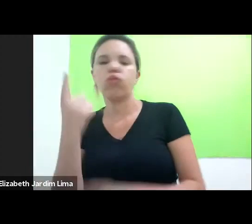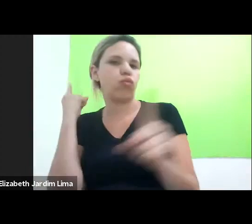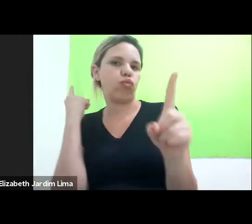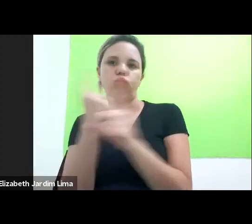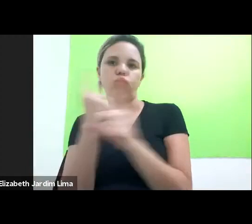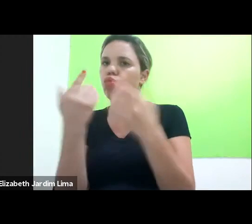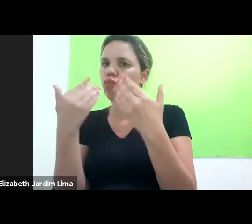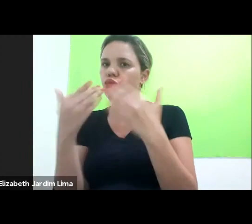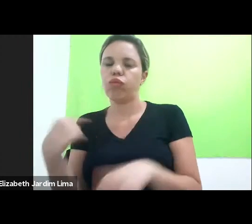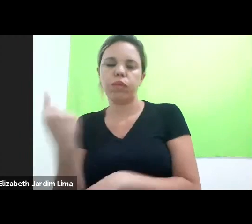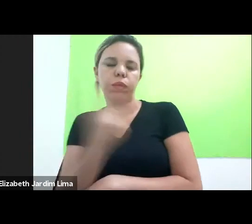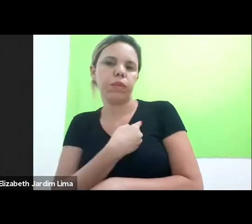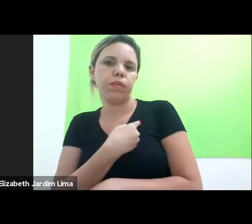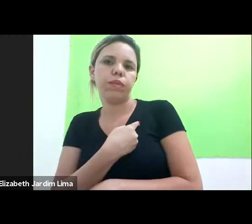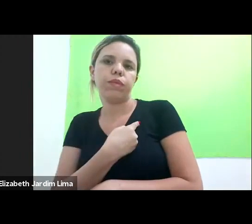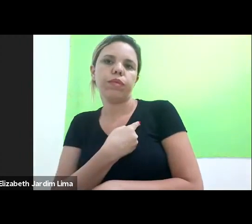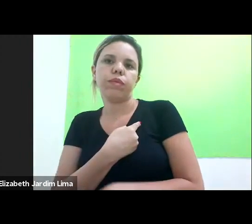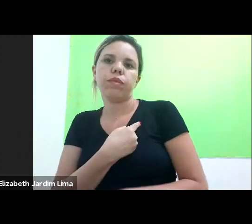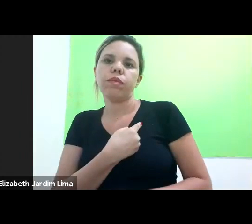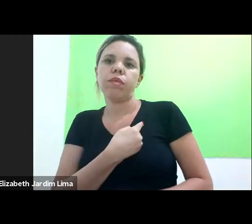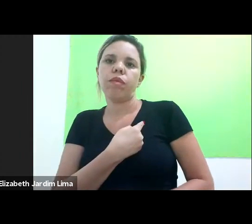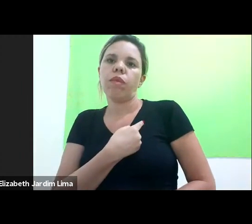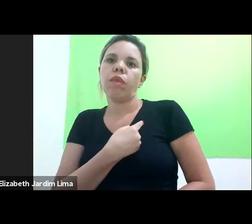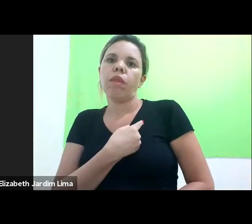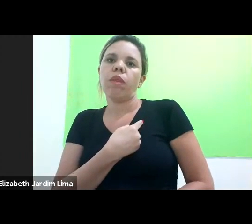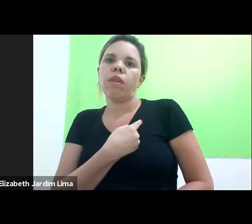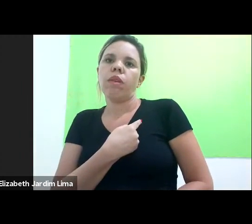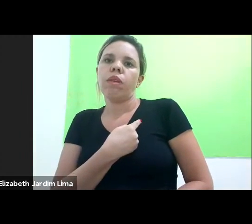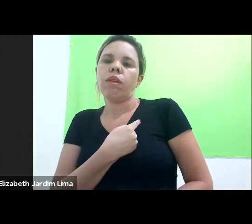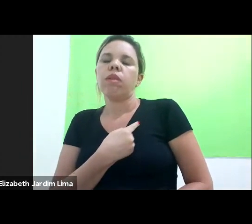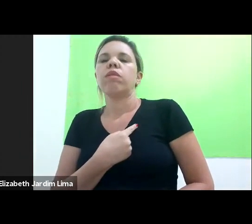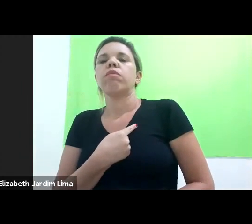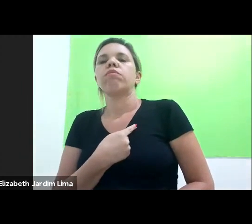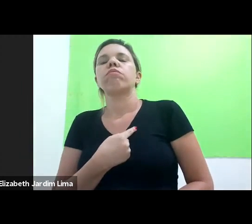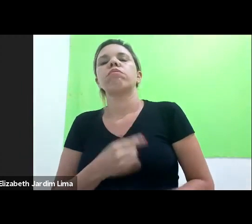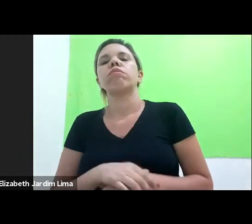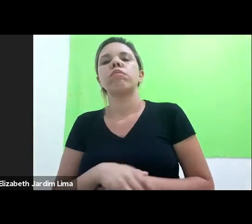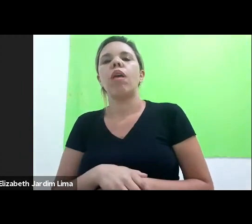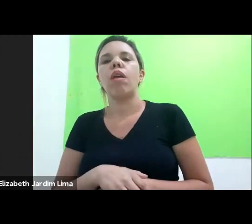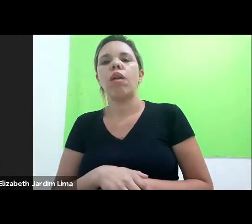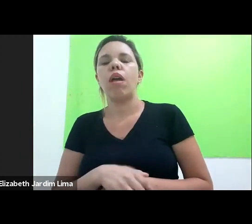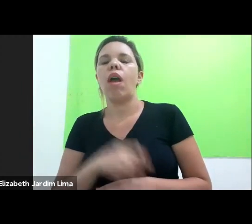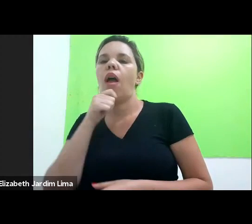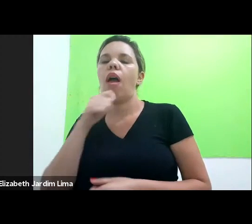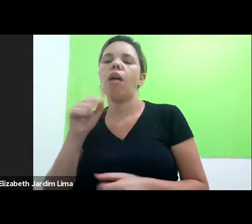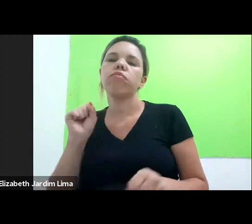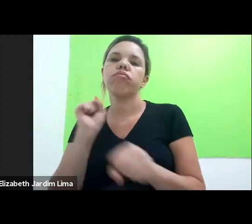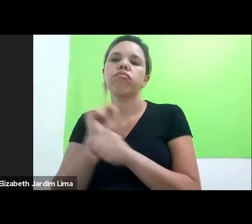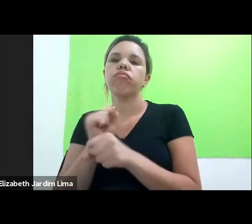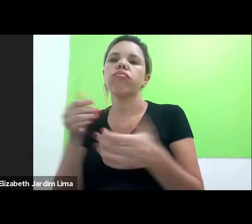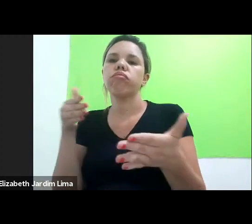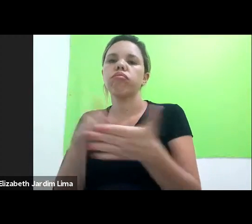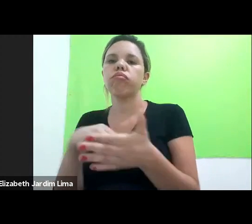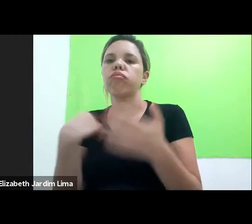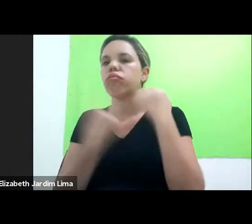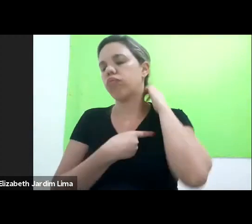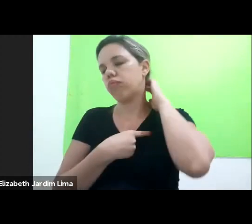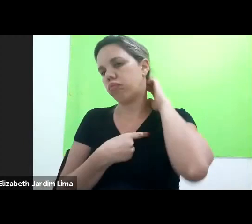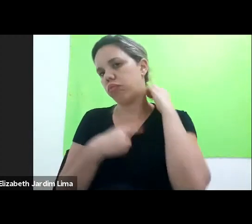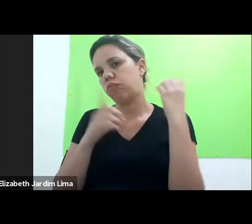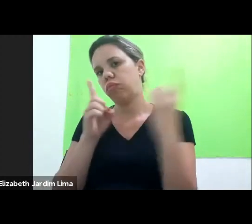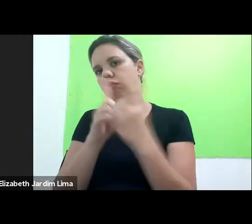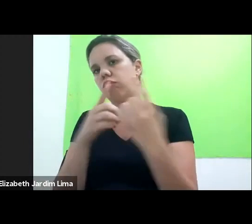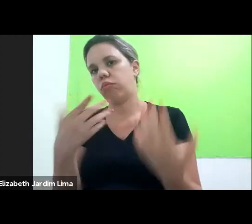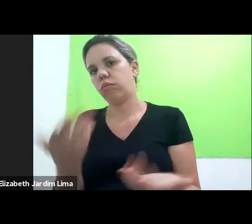para nós, né? É um ente totalmente, vamos dizer assim, lacrado para nos atender. E